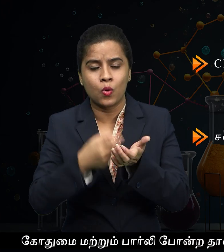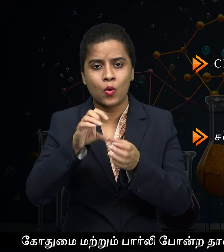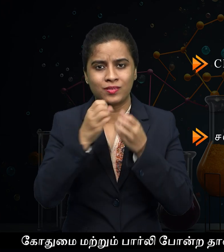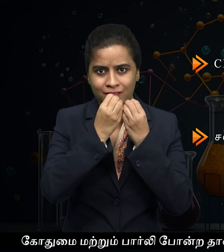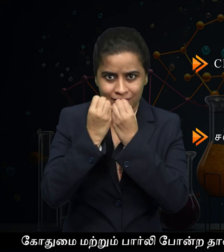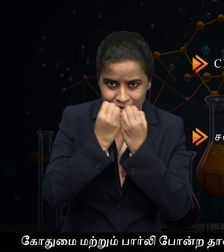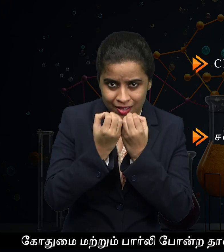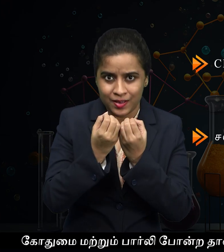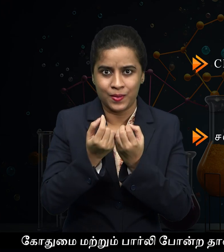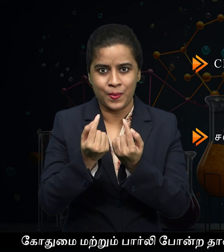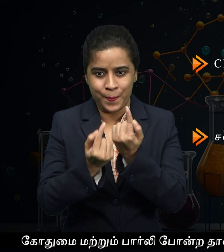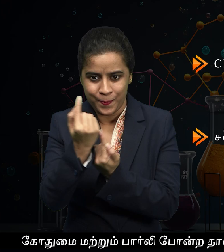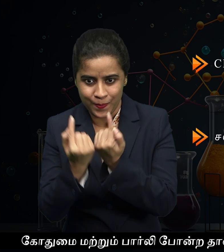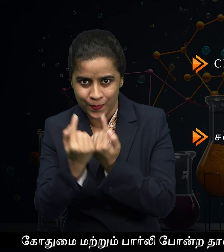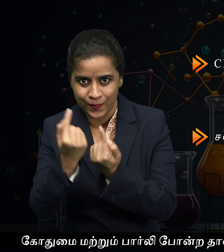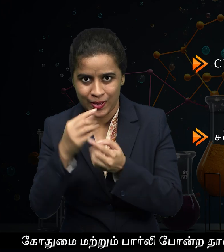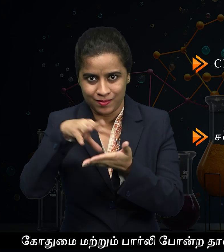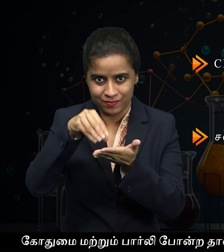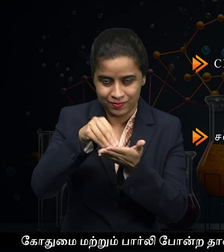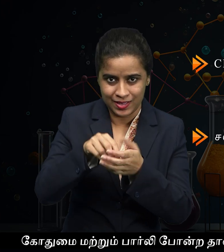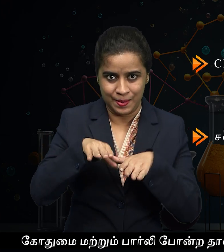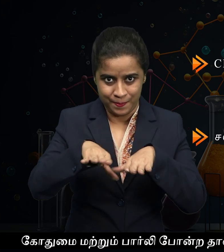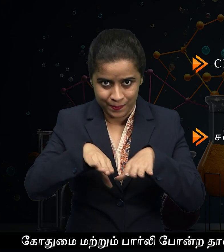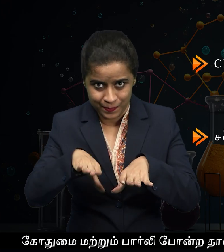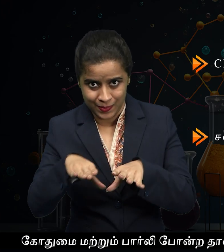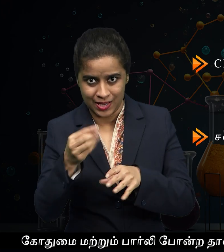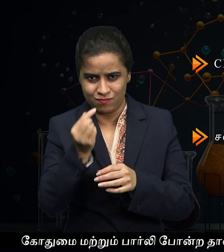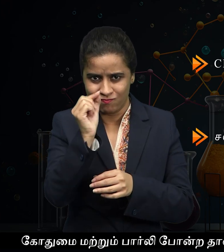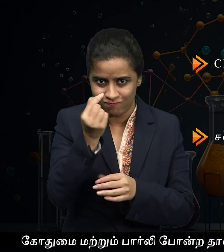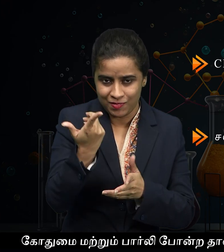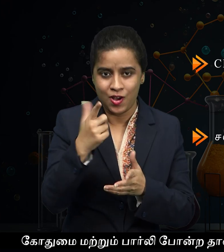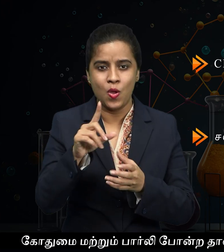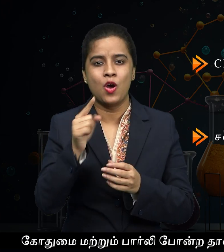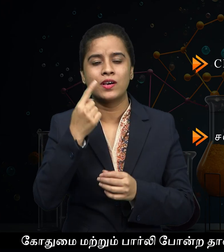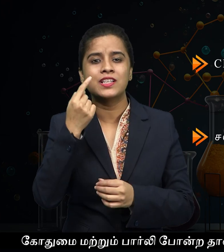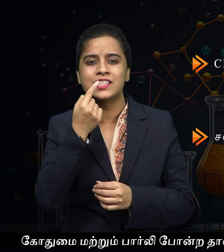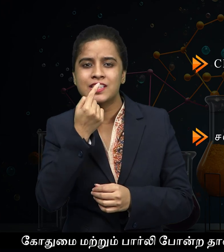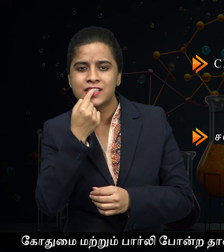கோதுமை மற்றும் பார்லி போன்ற தானியங்கள் எத்தனாலின் பொதுவான ஆதாரங்கள்.